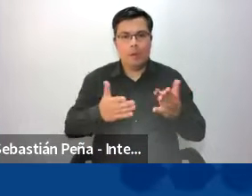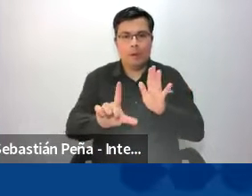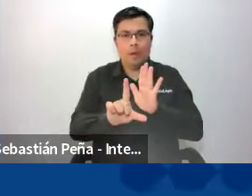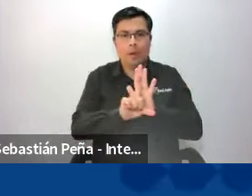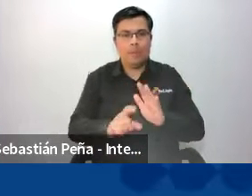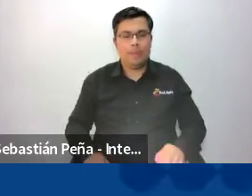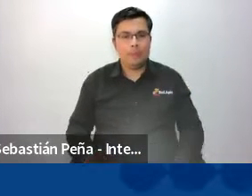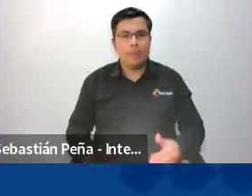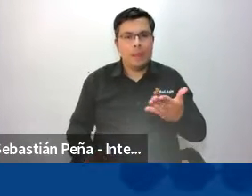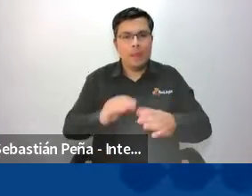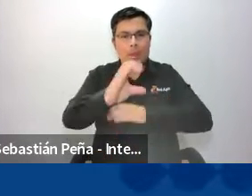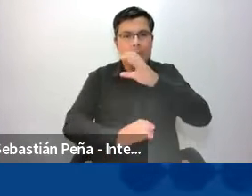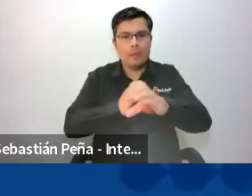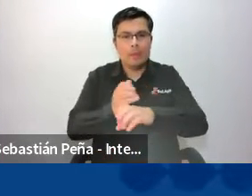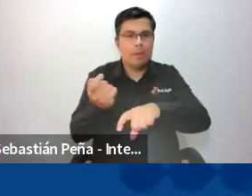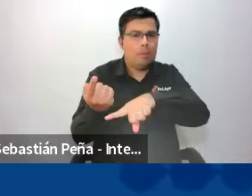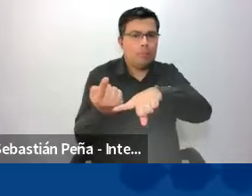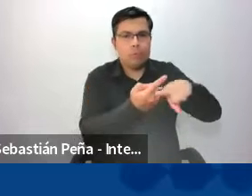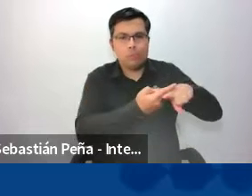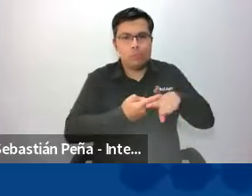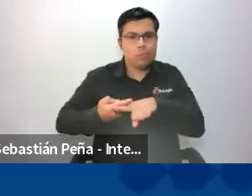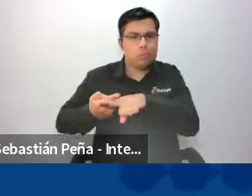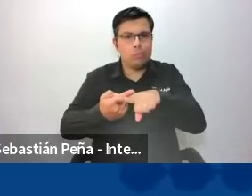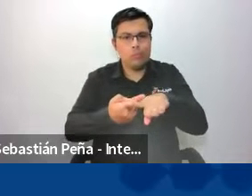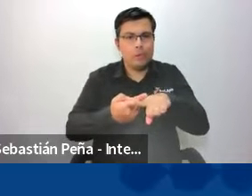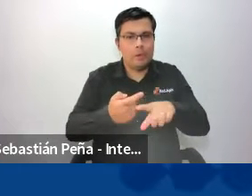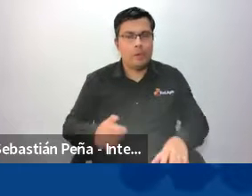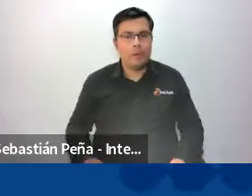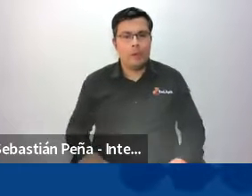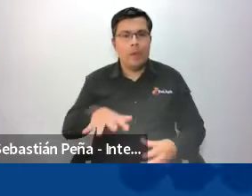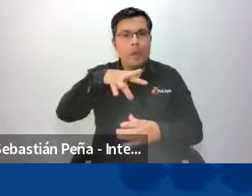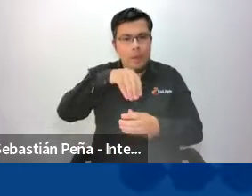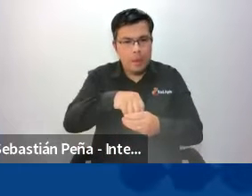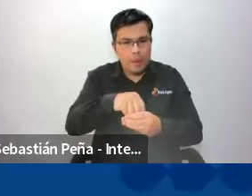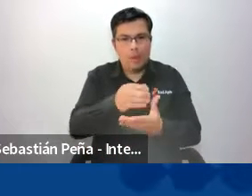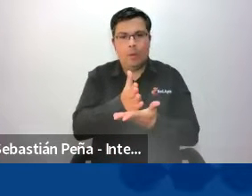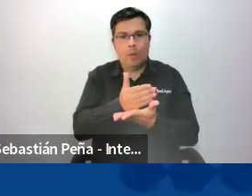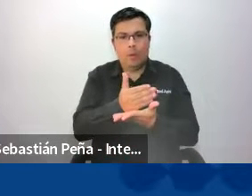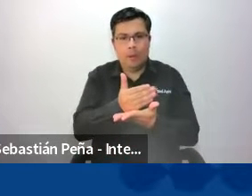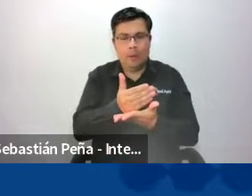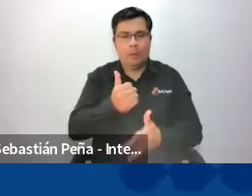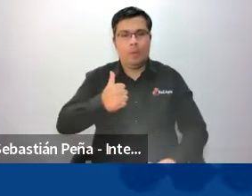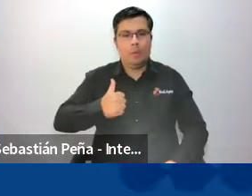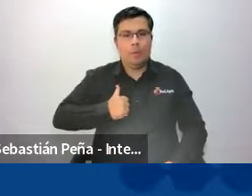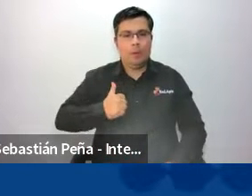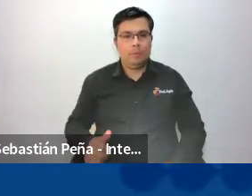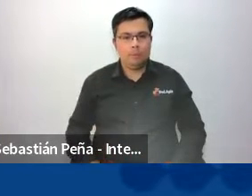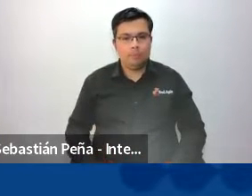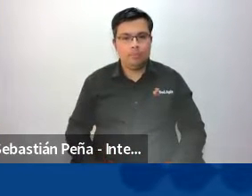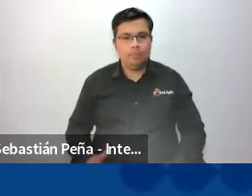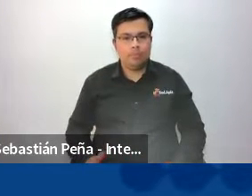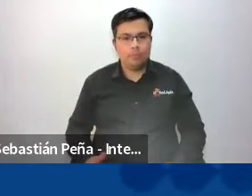Este ciclo de diálogos, por tanto, está dentro de este plan de implementación y está compuesto por